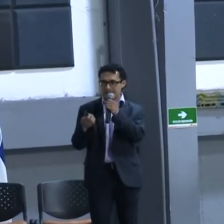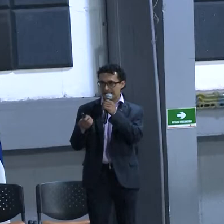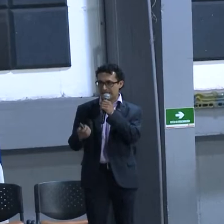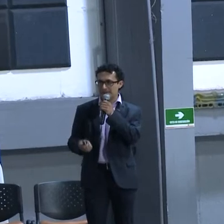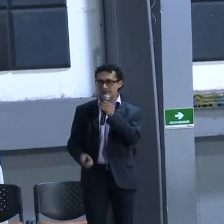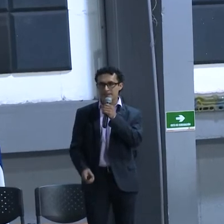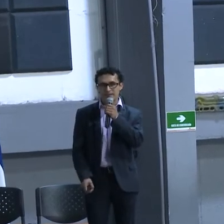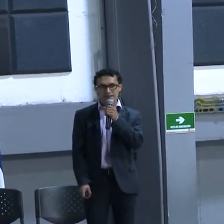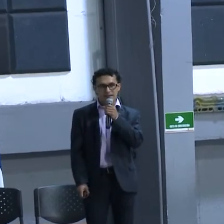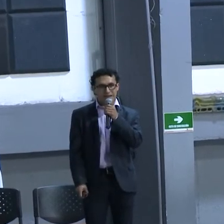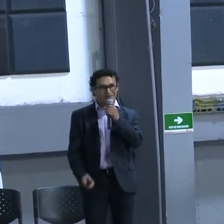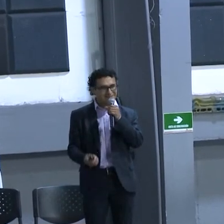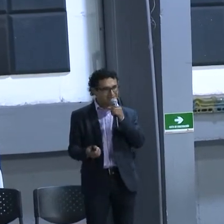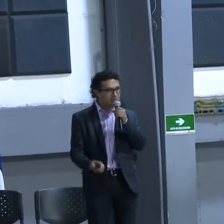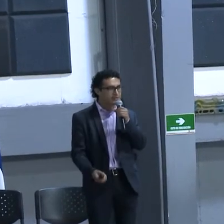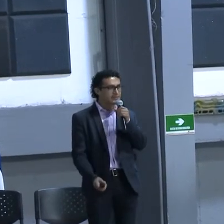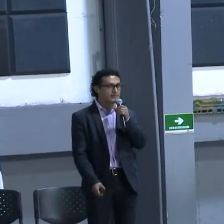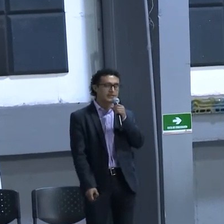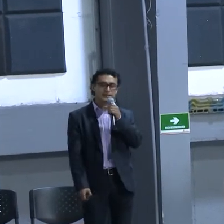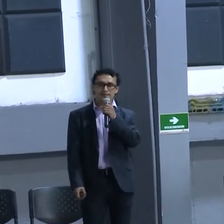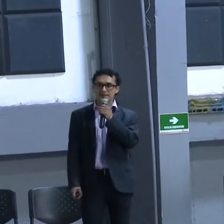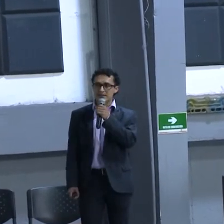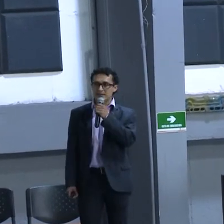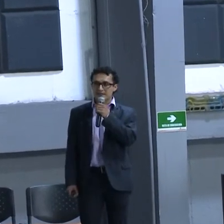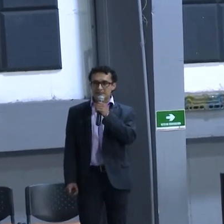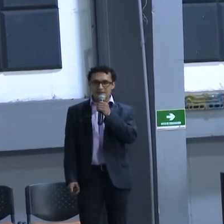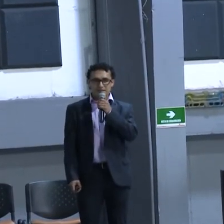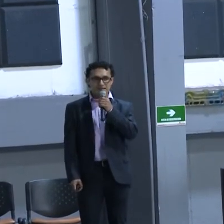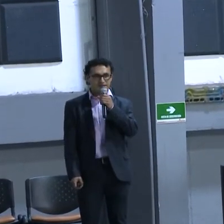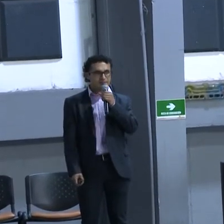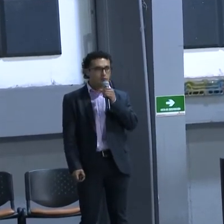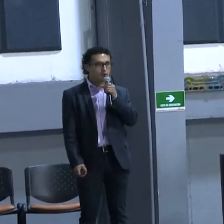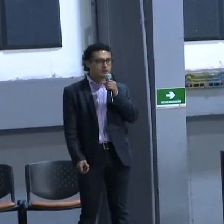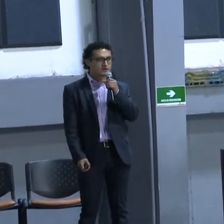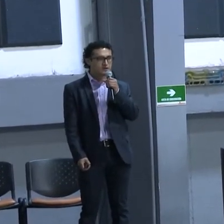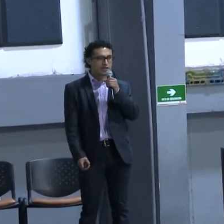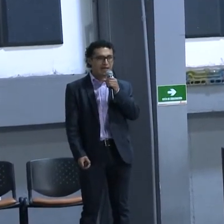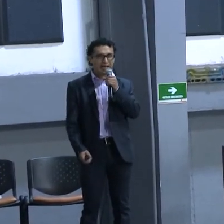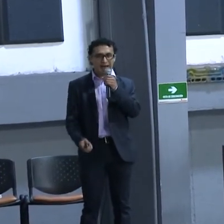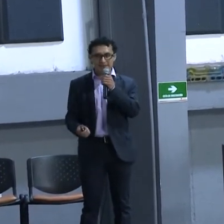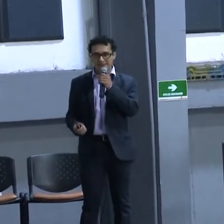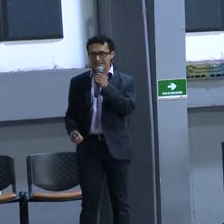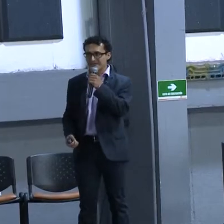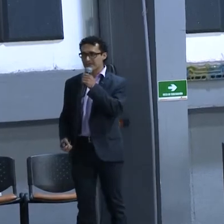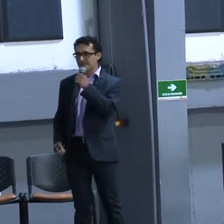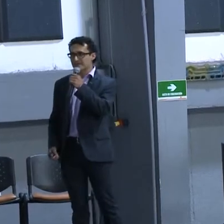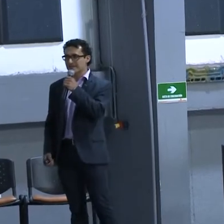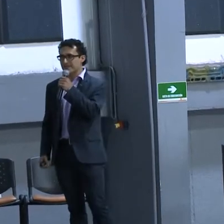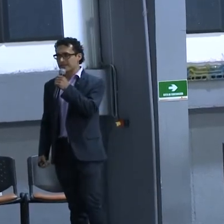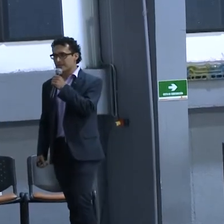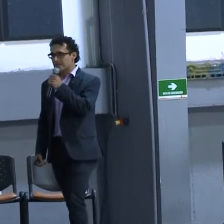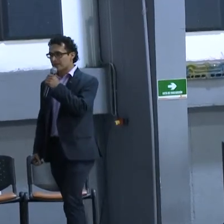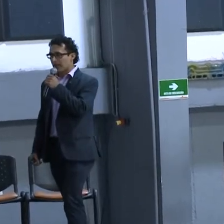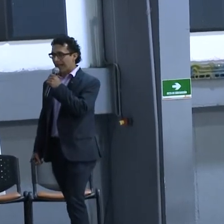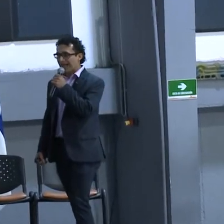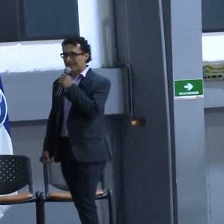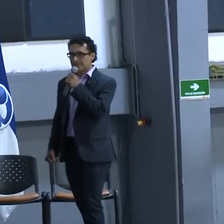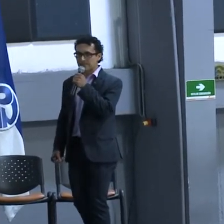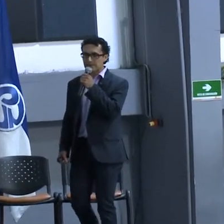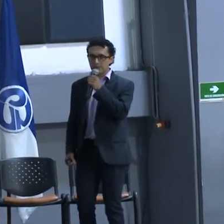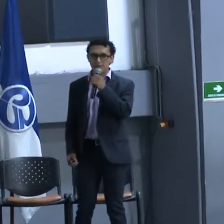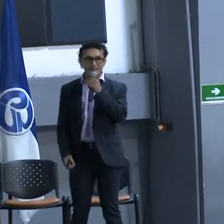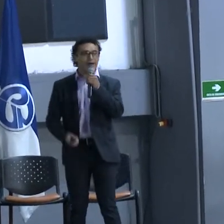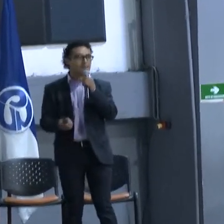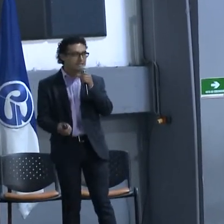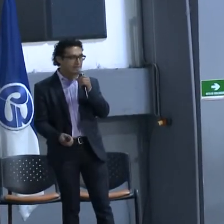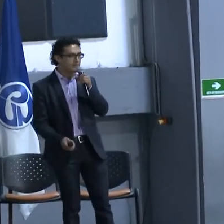una bienvenida afectiva también quisimos abrir el semestre académico